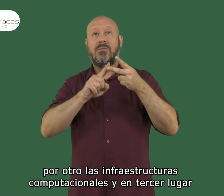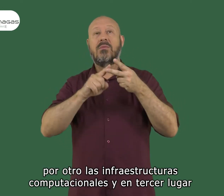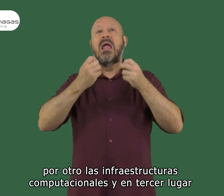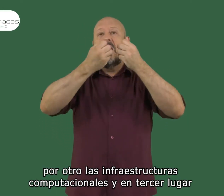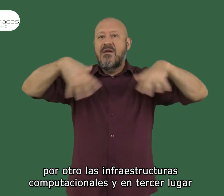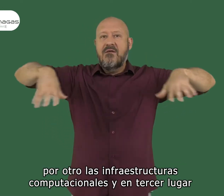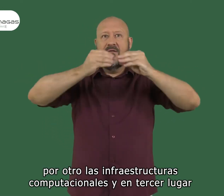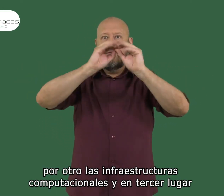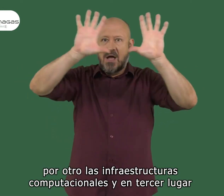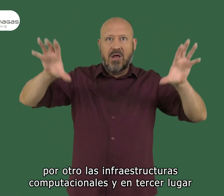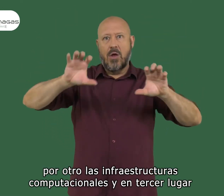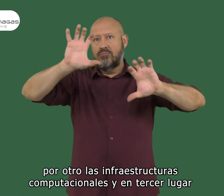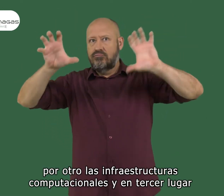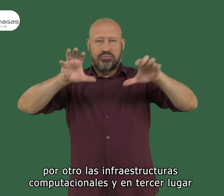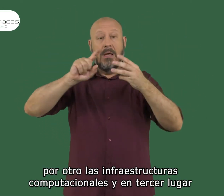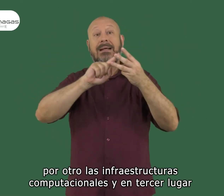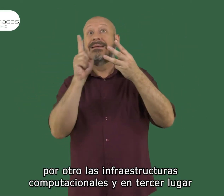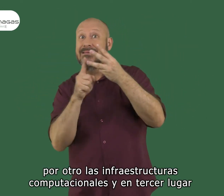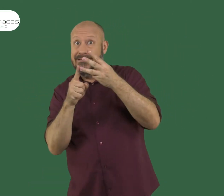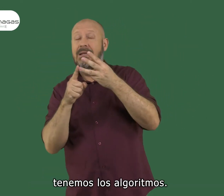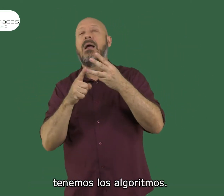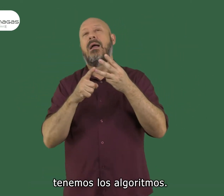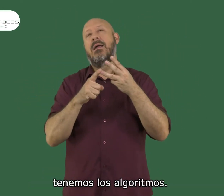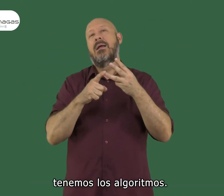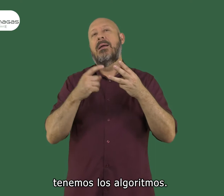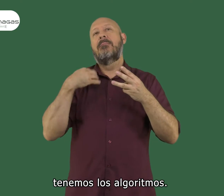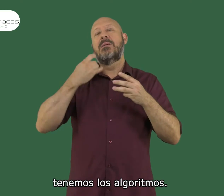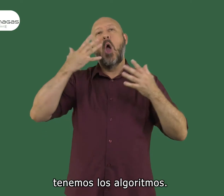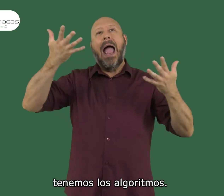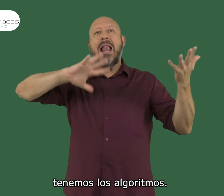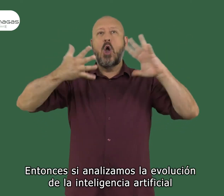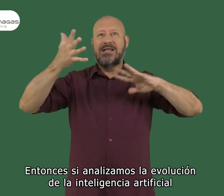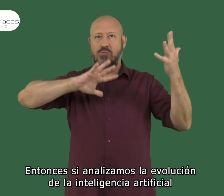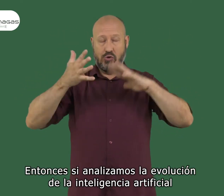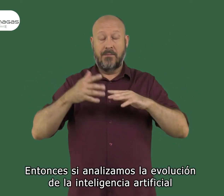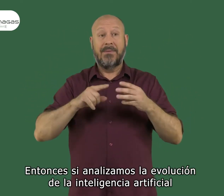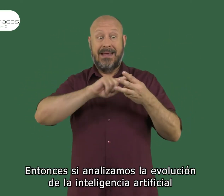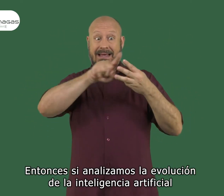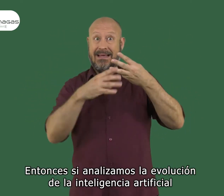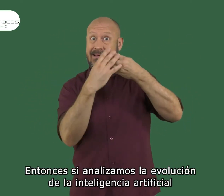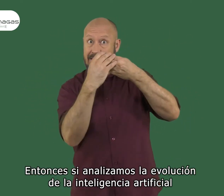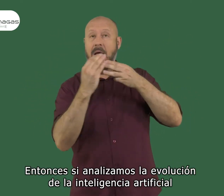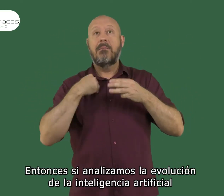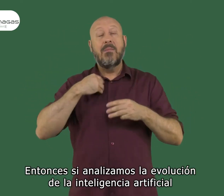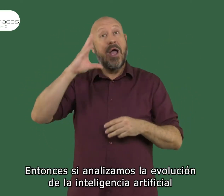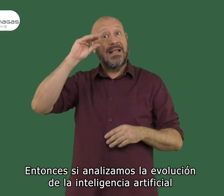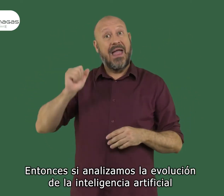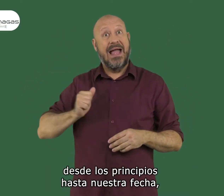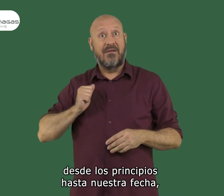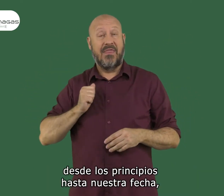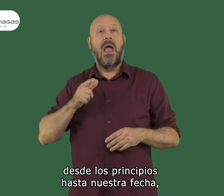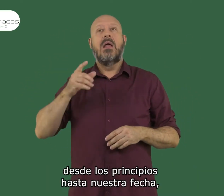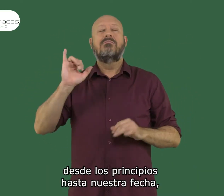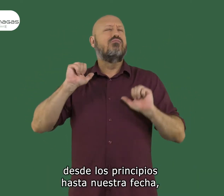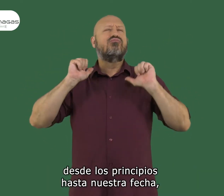las infraestructuras computacionales y en tercer lugar tenemos los algoritmos. Entonces, si analizamos la evolución de la inteligencia artificial